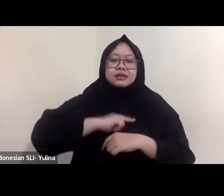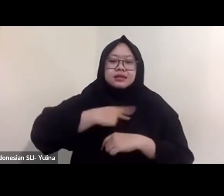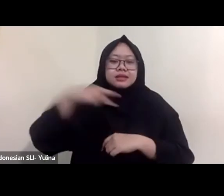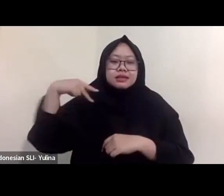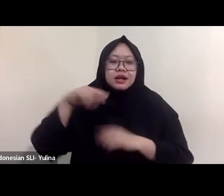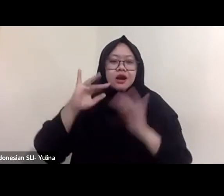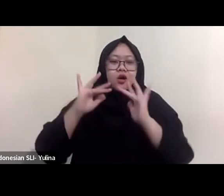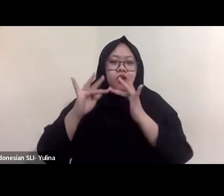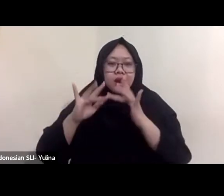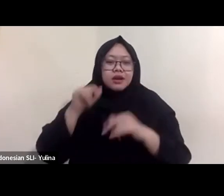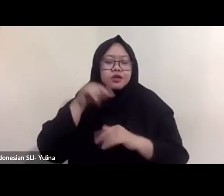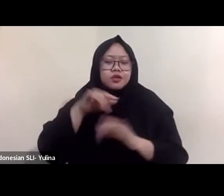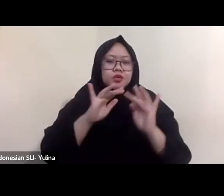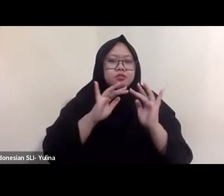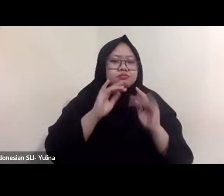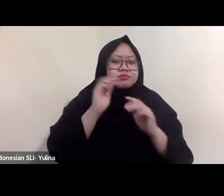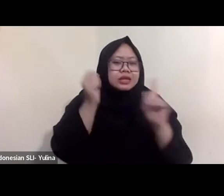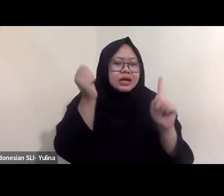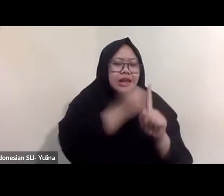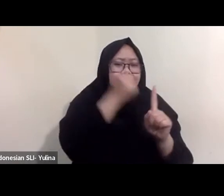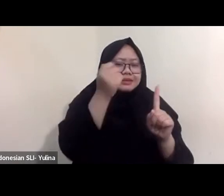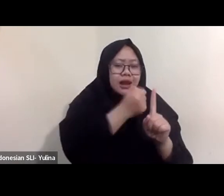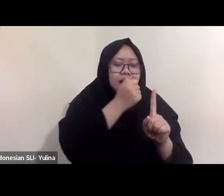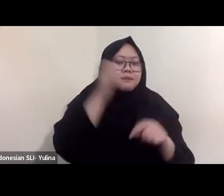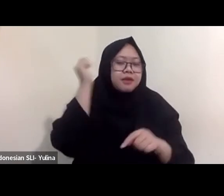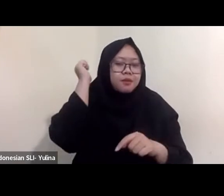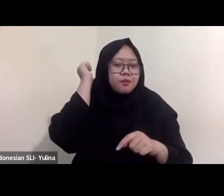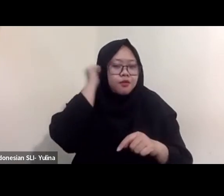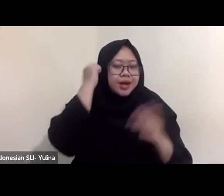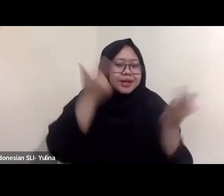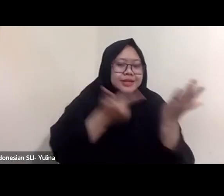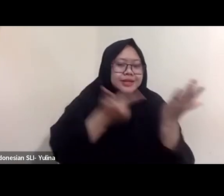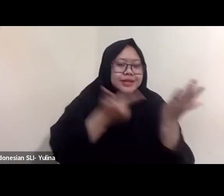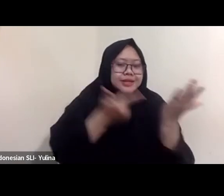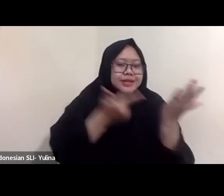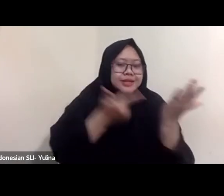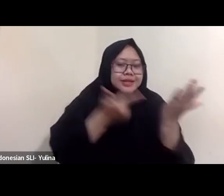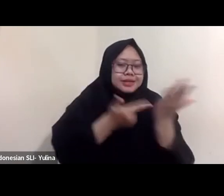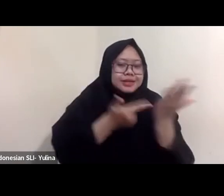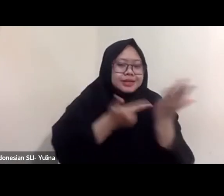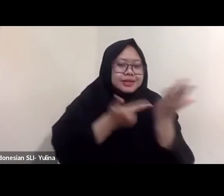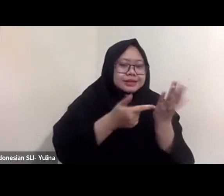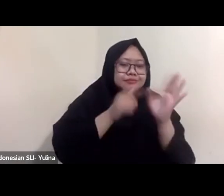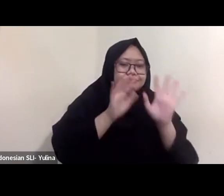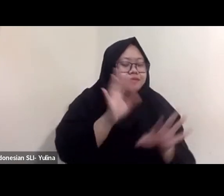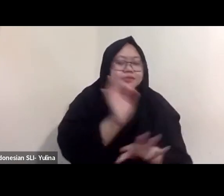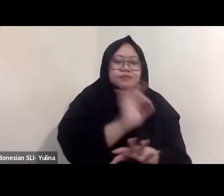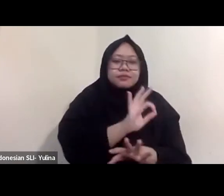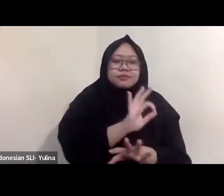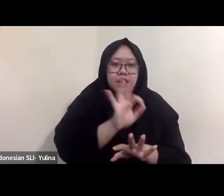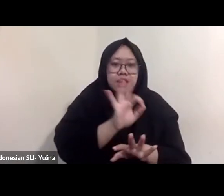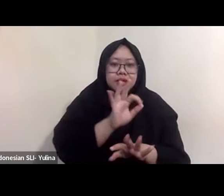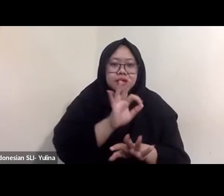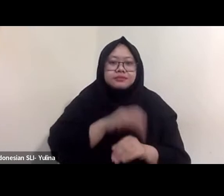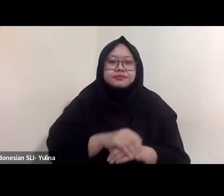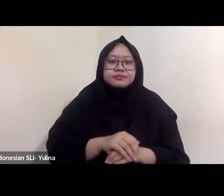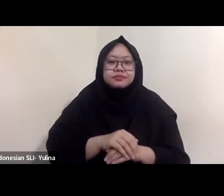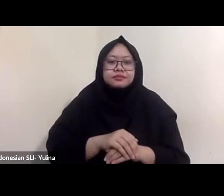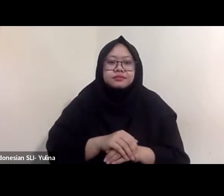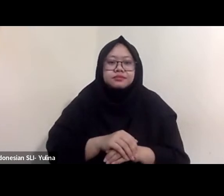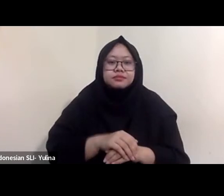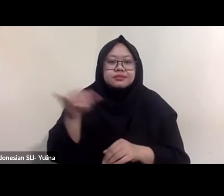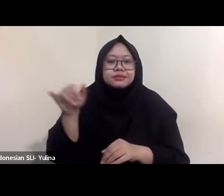terhadap perempuan melalui internet atau teknologi digital saja. Hal ini sama berbahayanya dengan kekerasan fisik terhadap